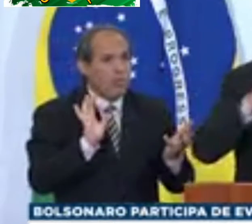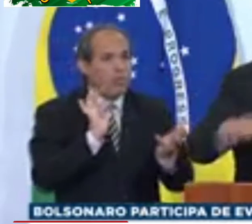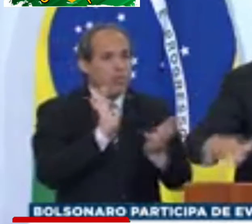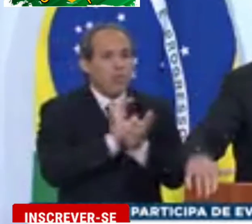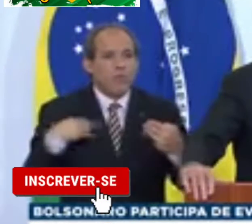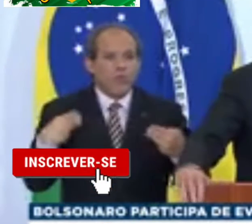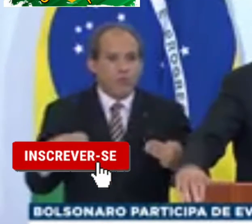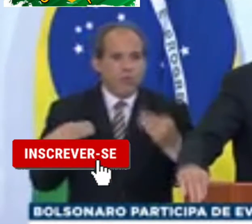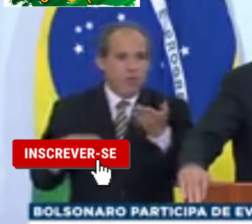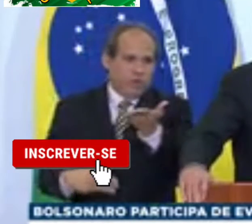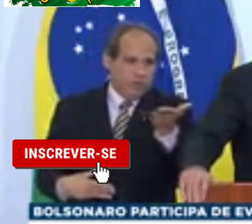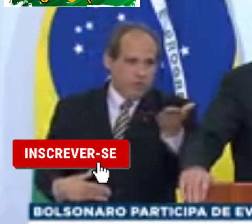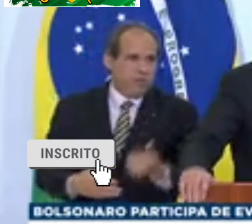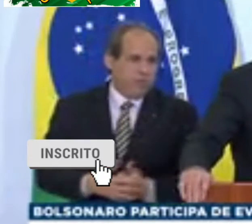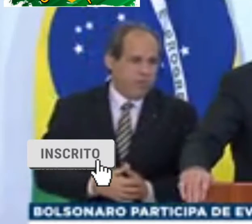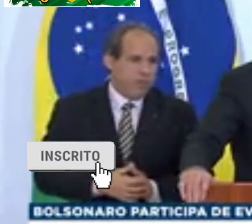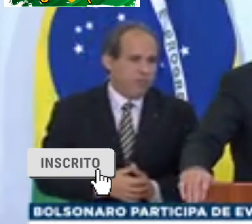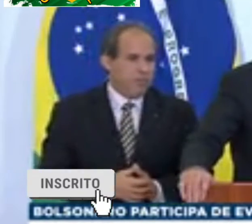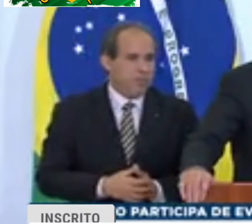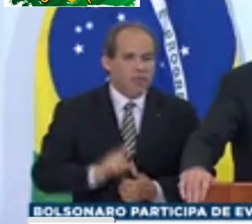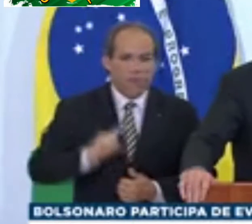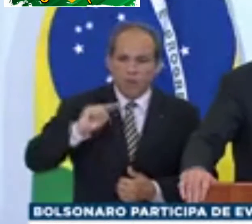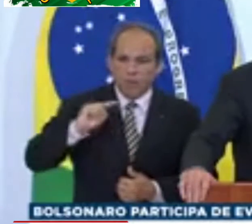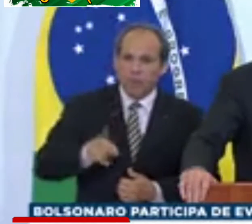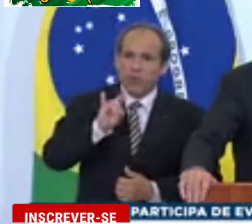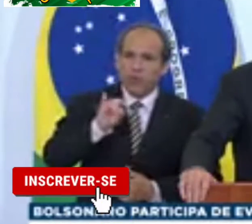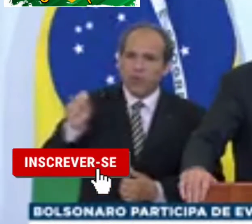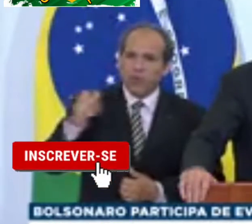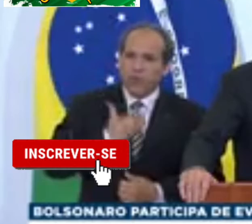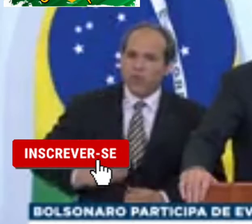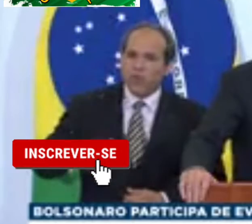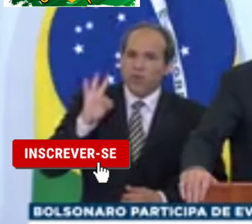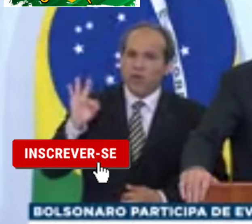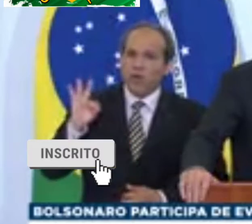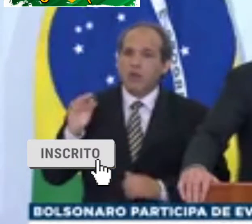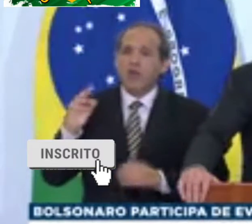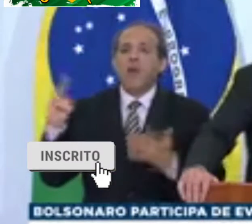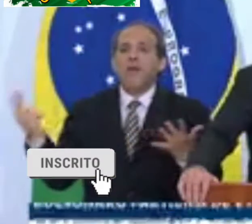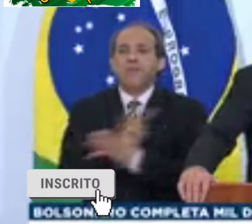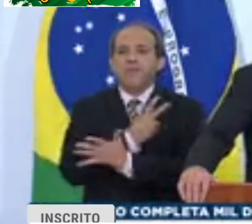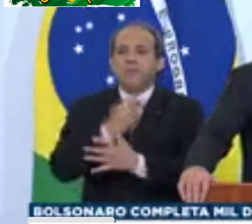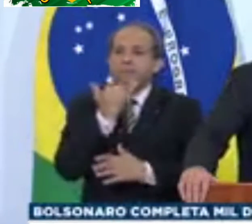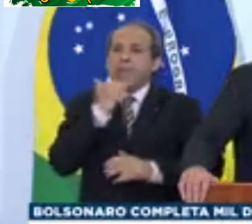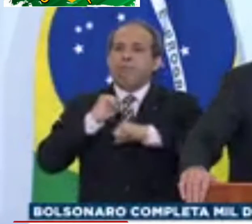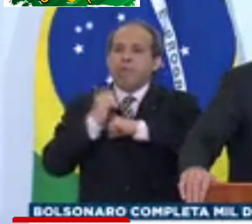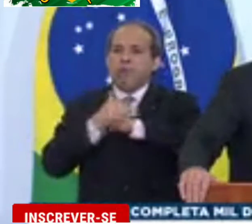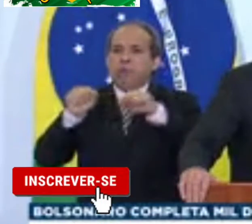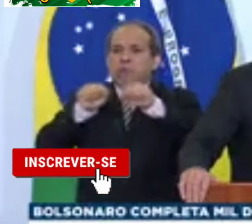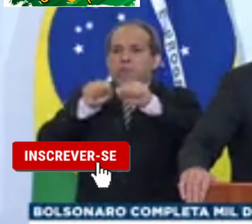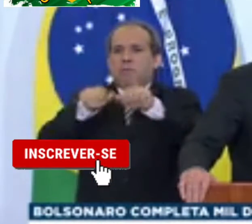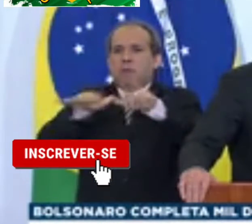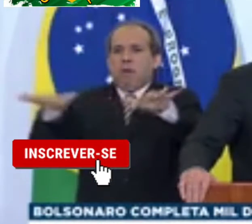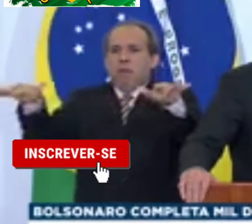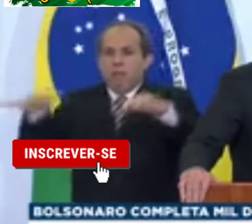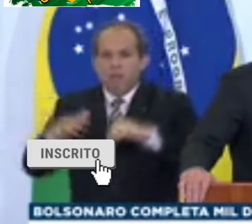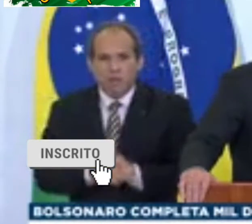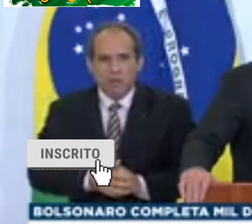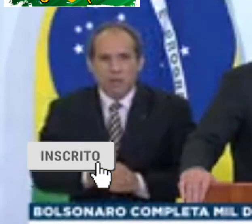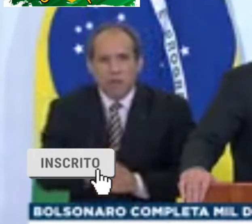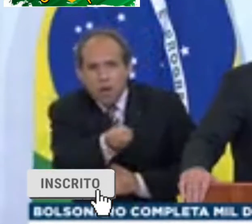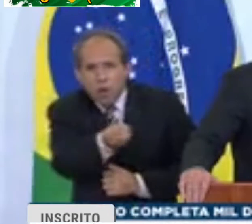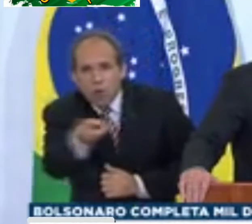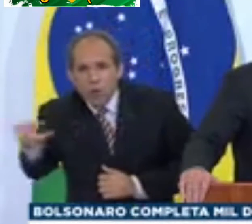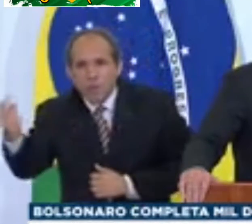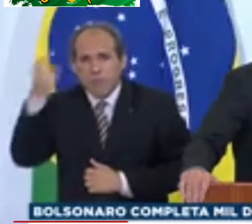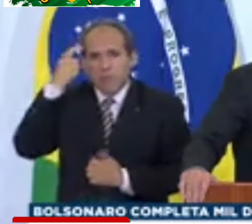ministros. 1000 dias de governo, com uma pandemia que muitos acham que o que